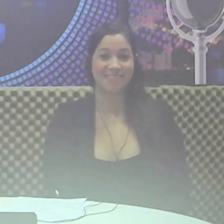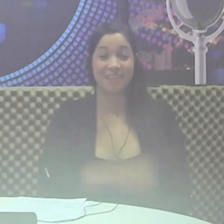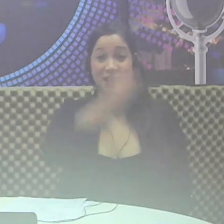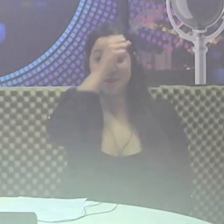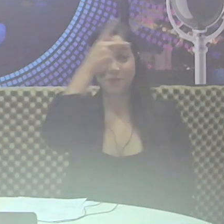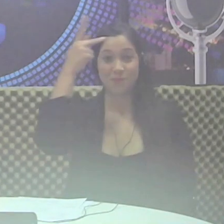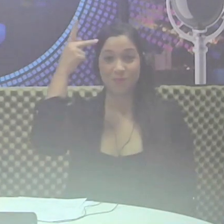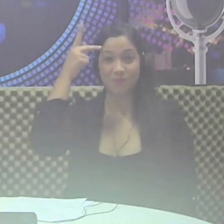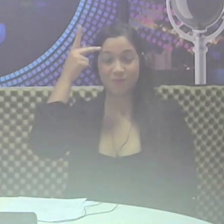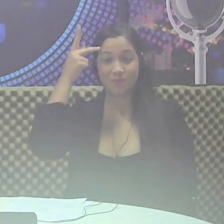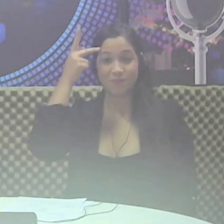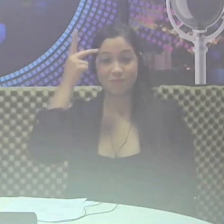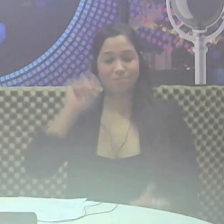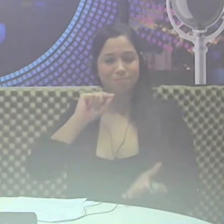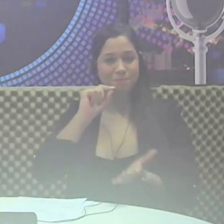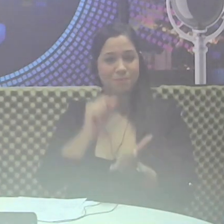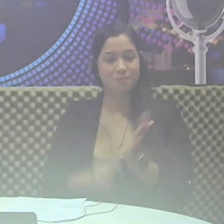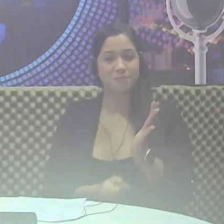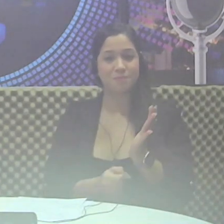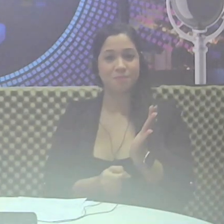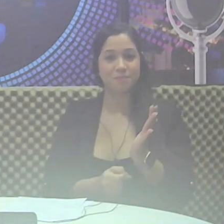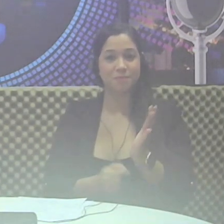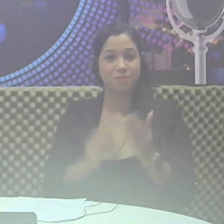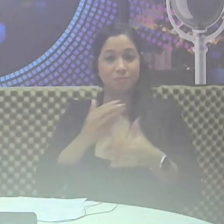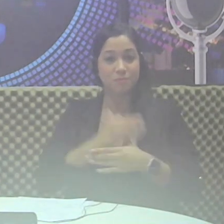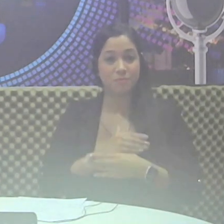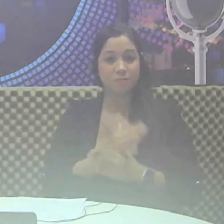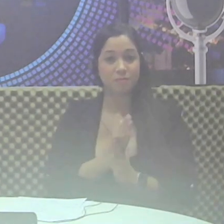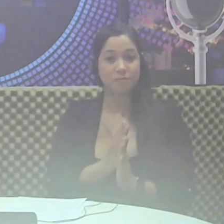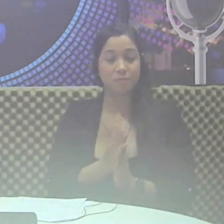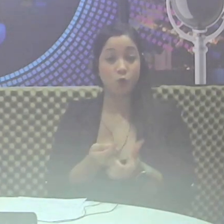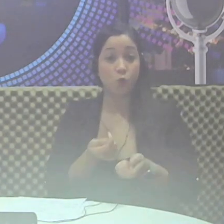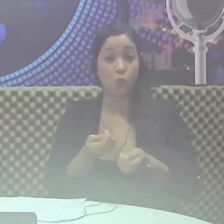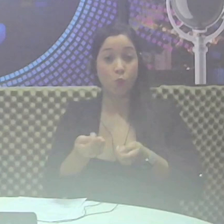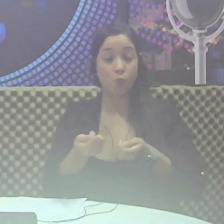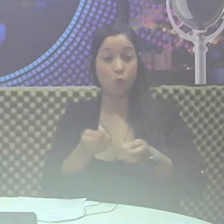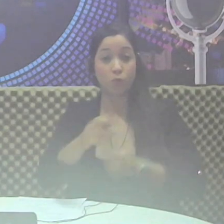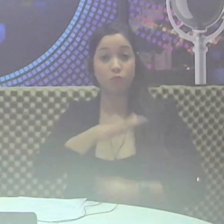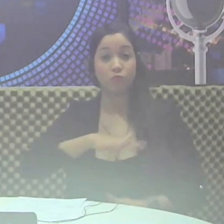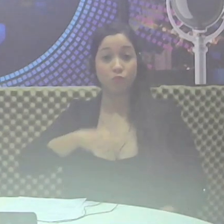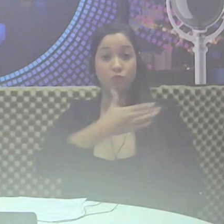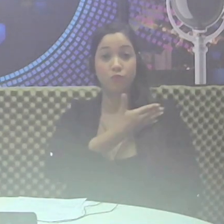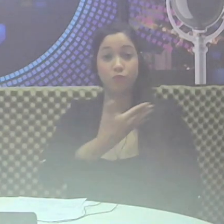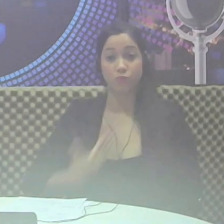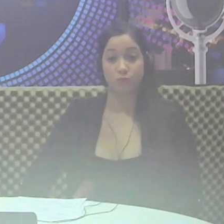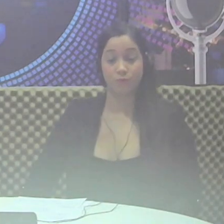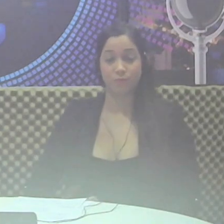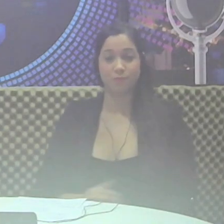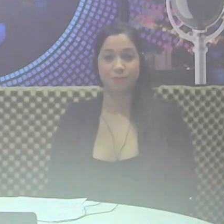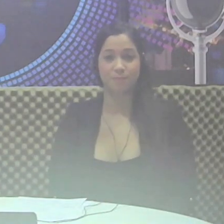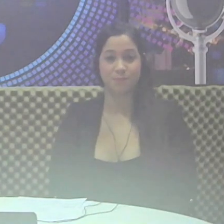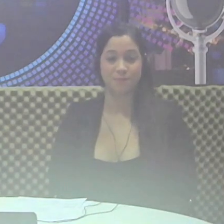Prefeitura recebe inscrições para regularização de comércio em áreas públicas.